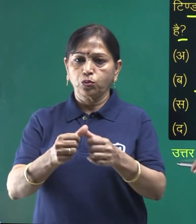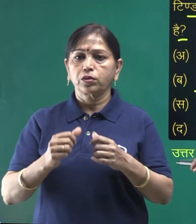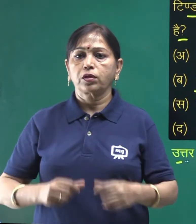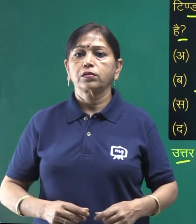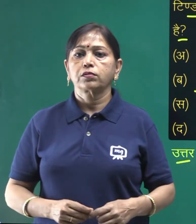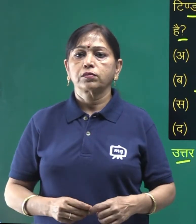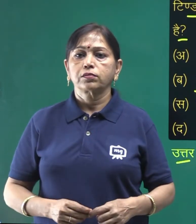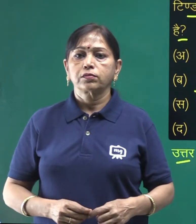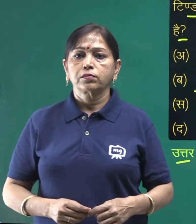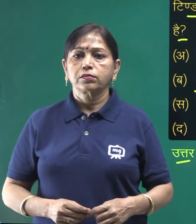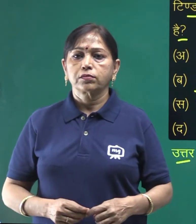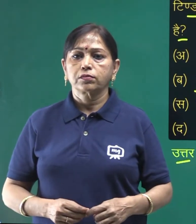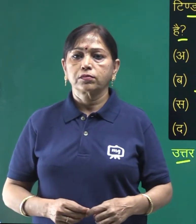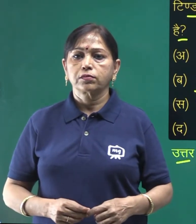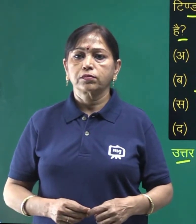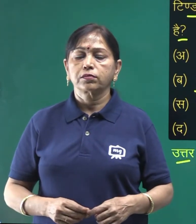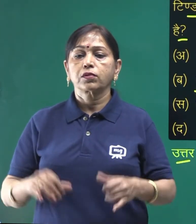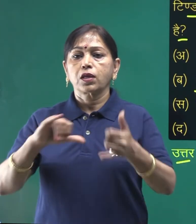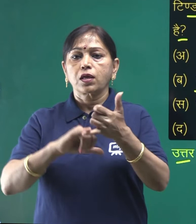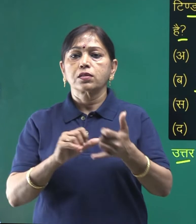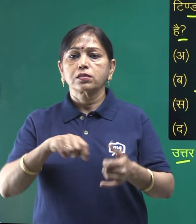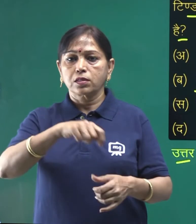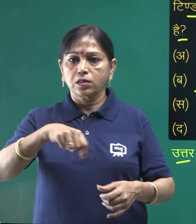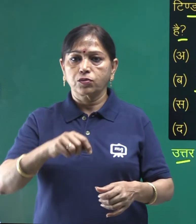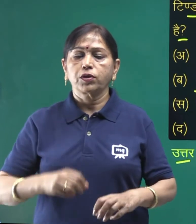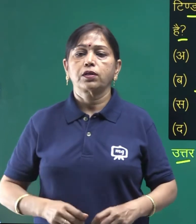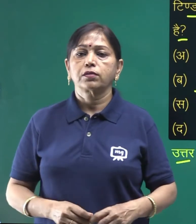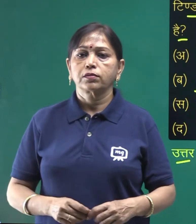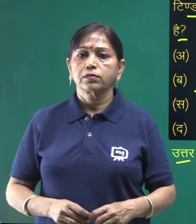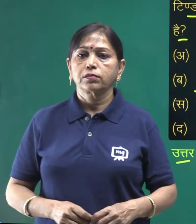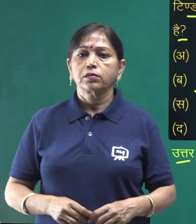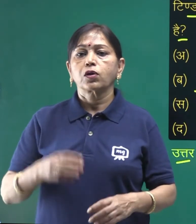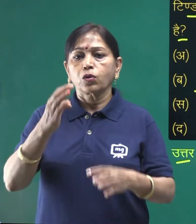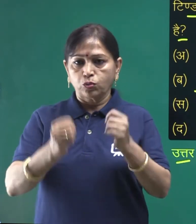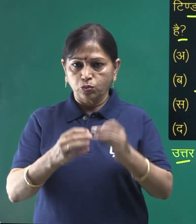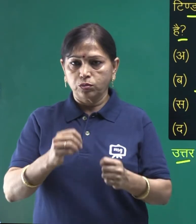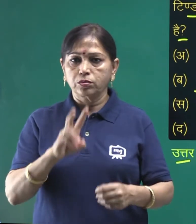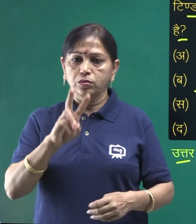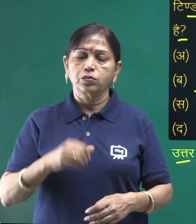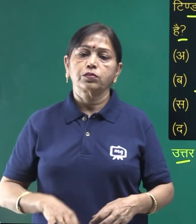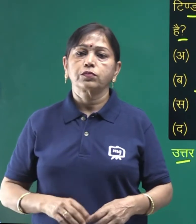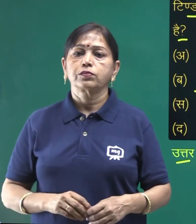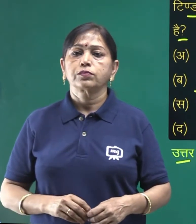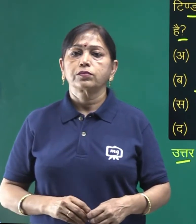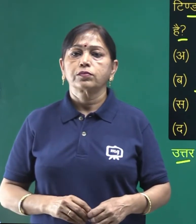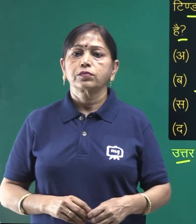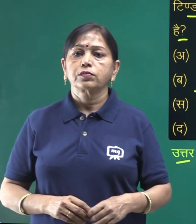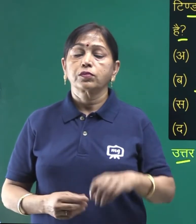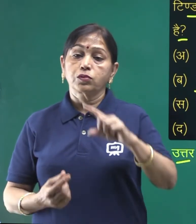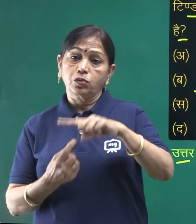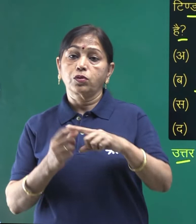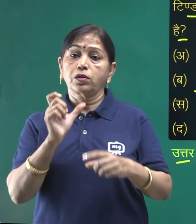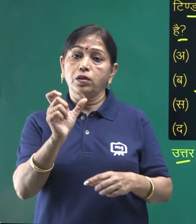उत्तर, स्टार्च विलयन, दूध, जो टिंडल प्रभाव